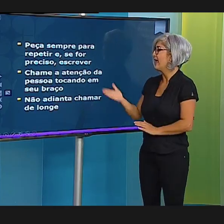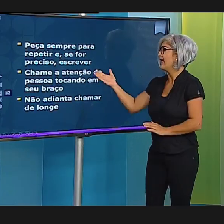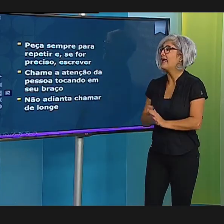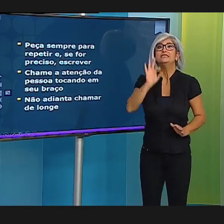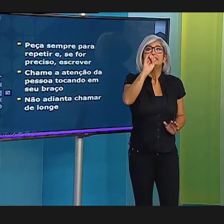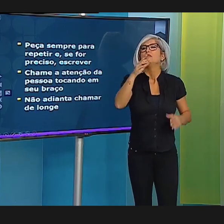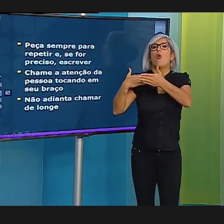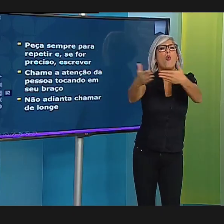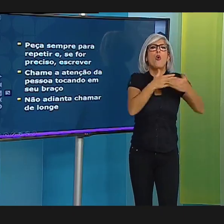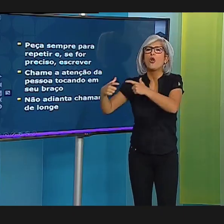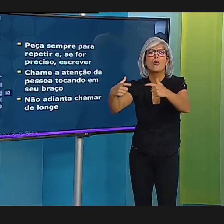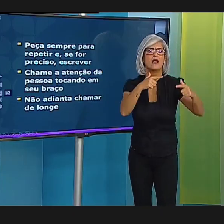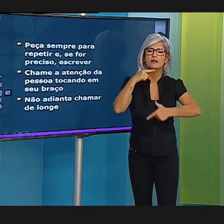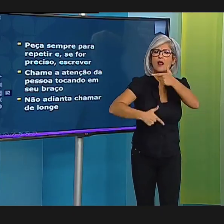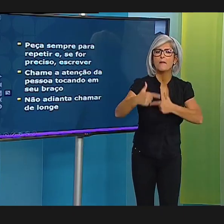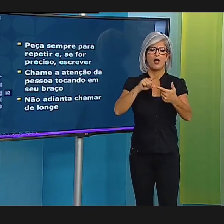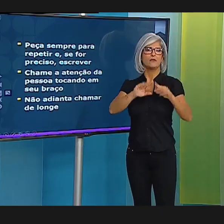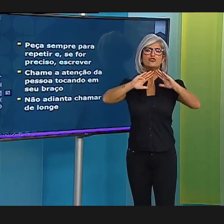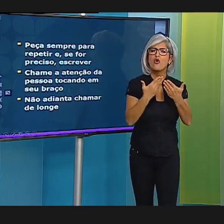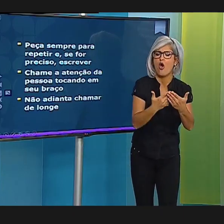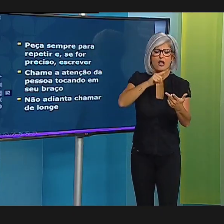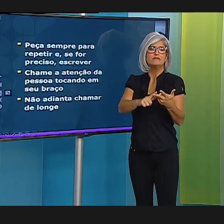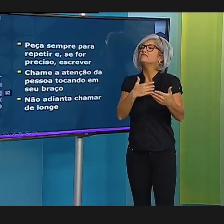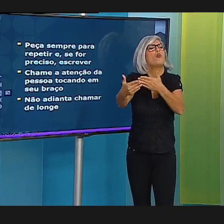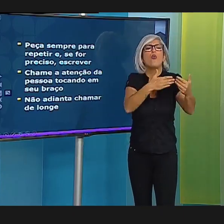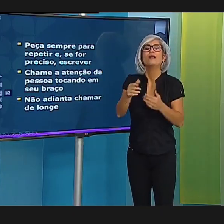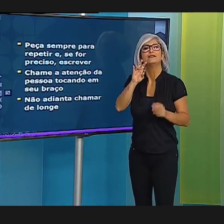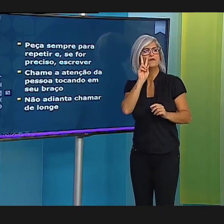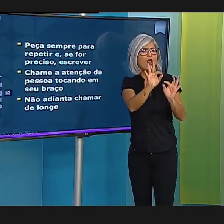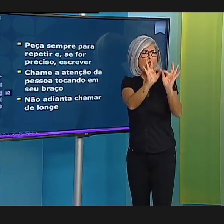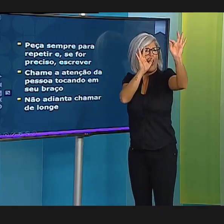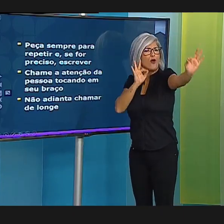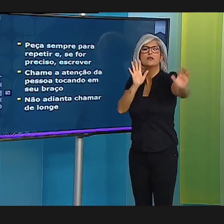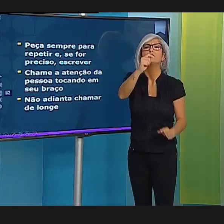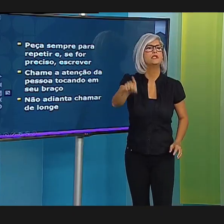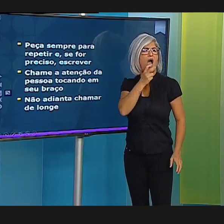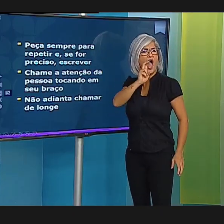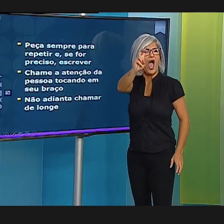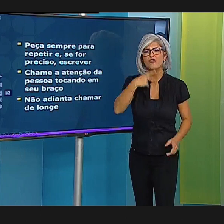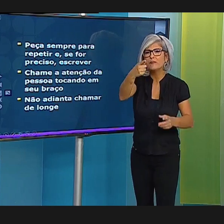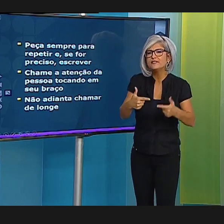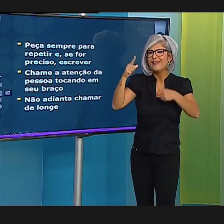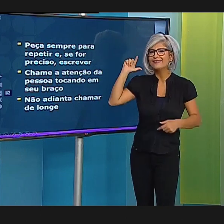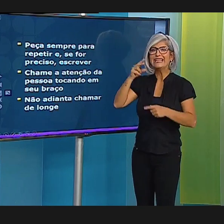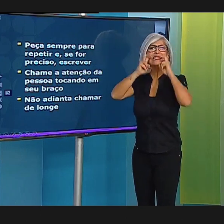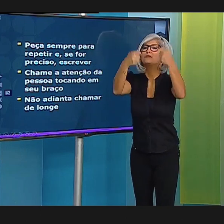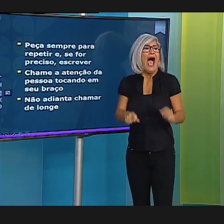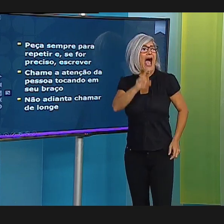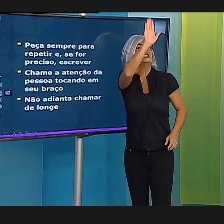tranquilo. Veja só. Em qualquer lugar, seja no trabalho, em ambiente de trabalho, na escola, caso vocês estejam longe de uma pessoa surda, não adianta gritar. Lembra que eu